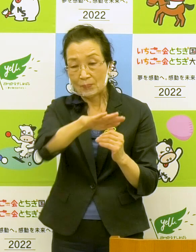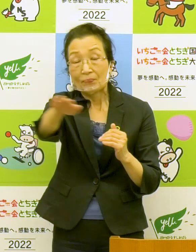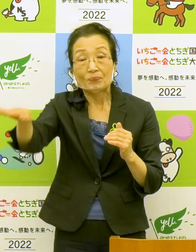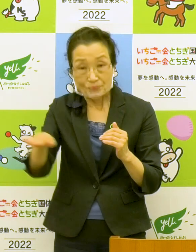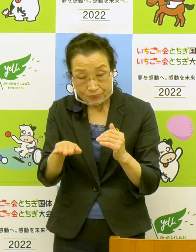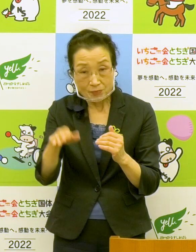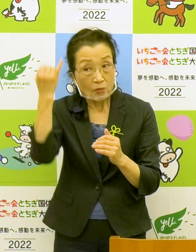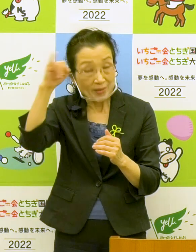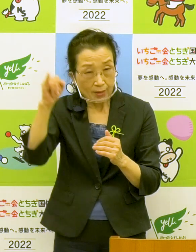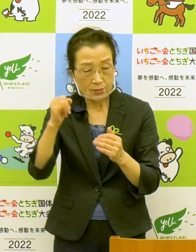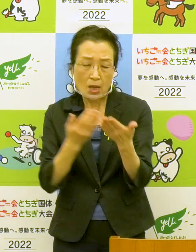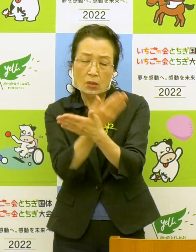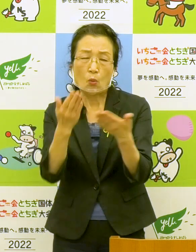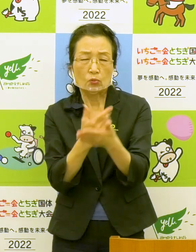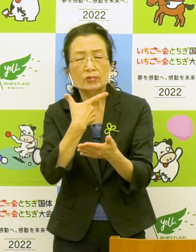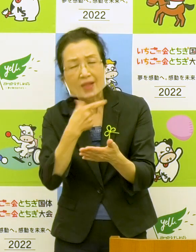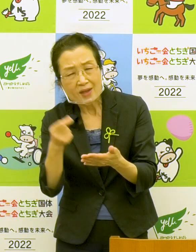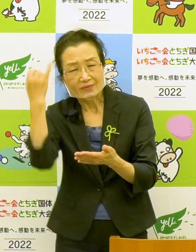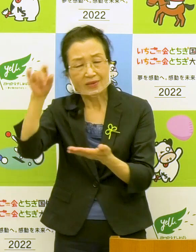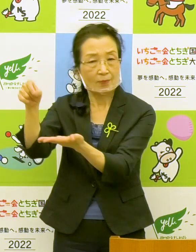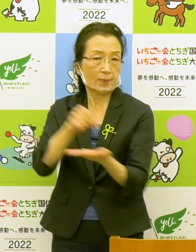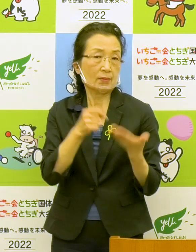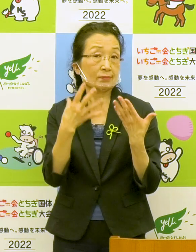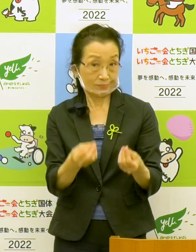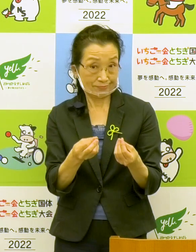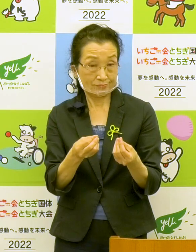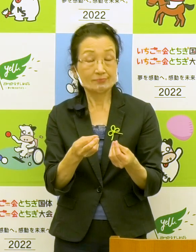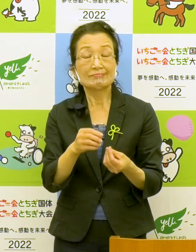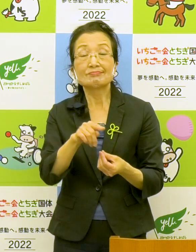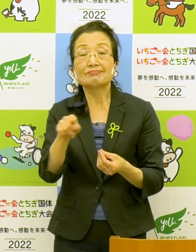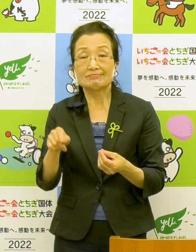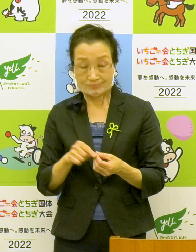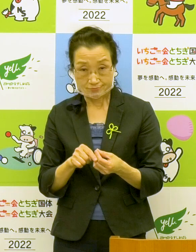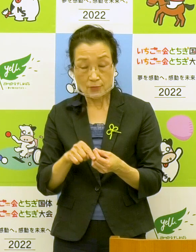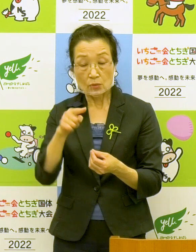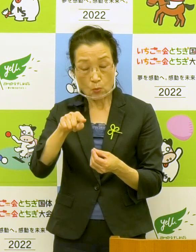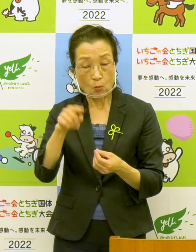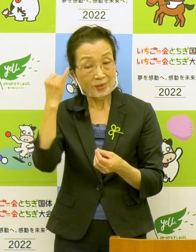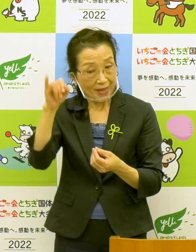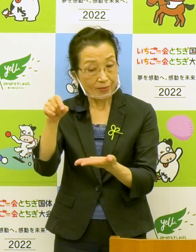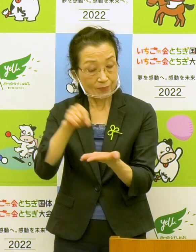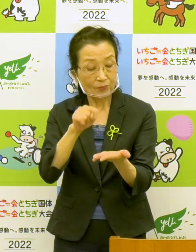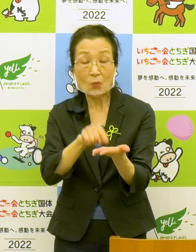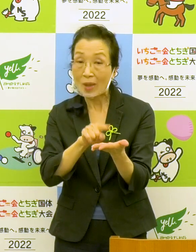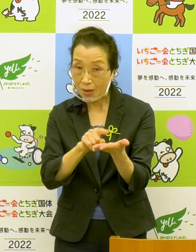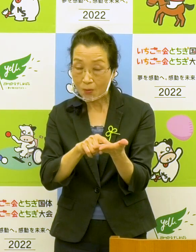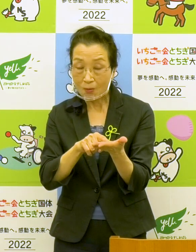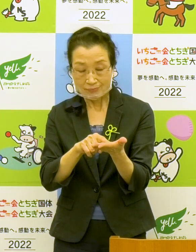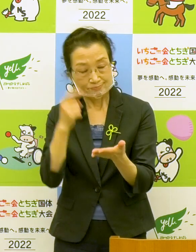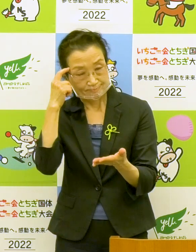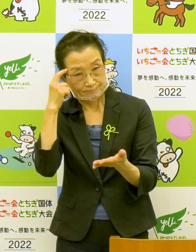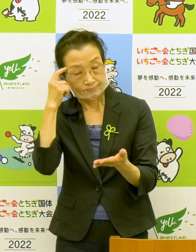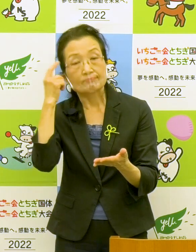てほしいというご意見を多くいただきました。参加対象者の皆様からいただいたご意見を参考に、